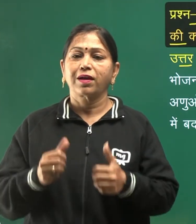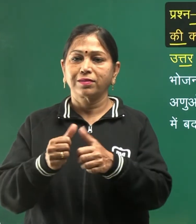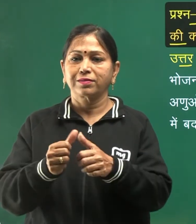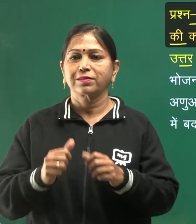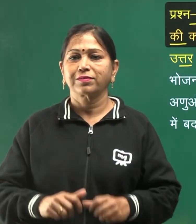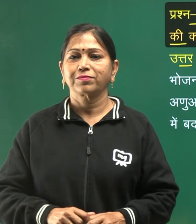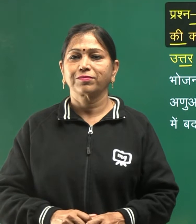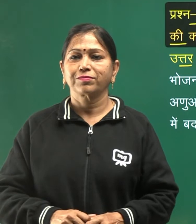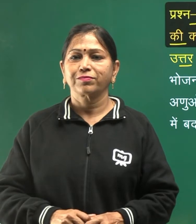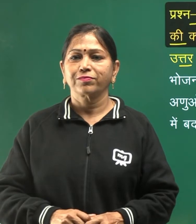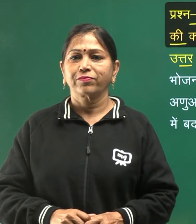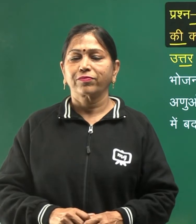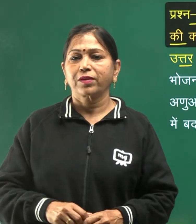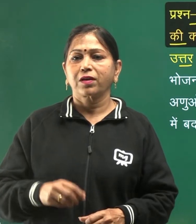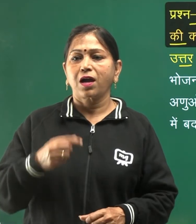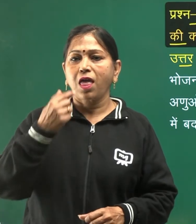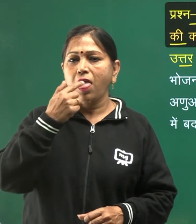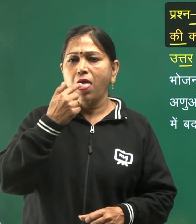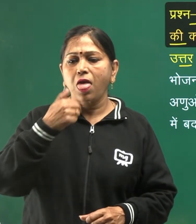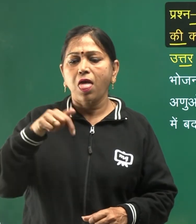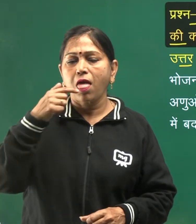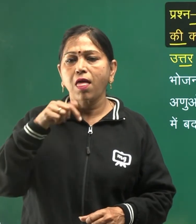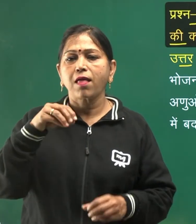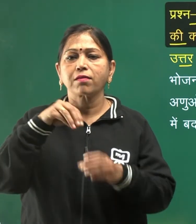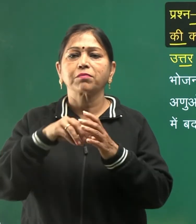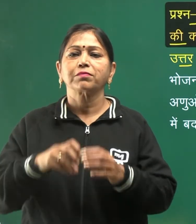उत्तर, लार में